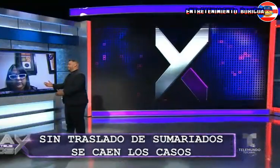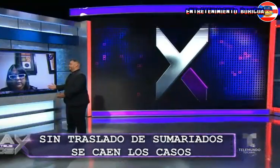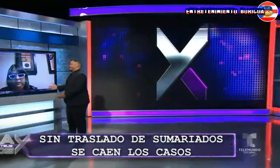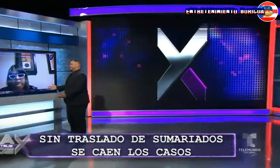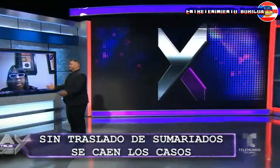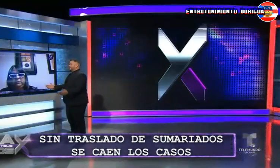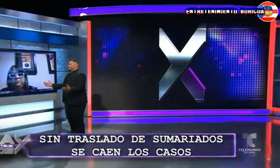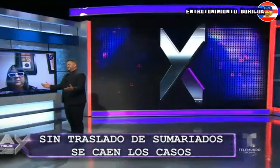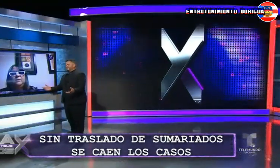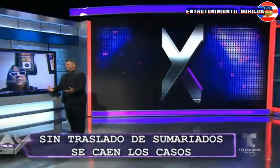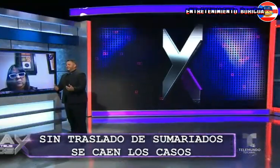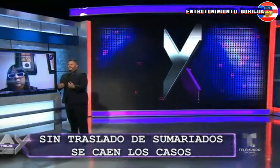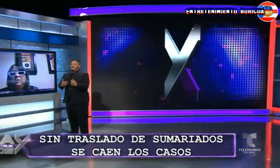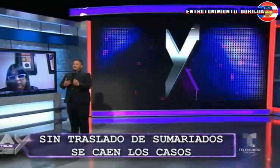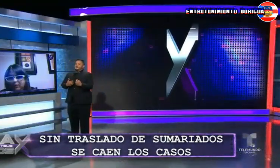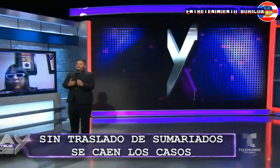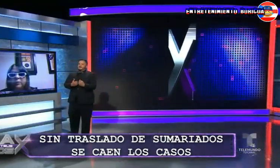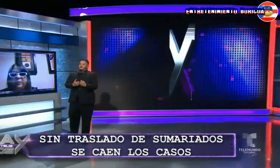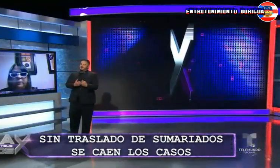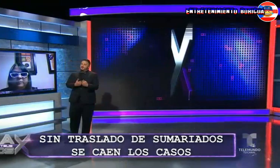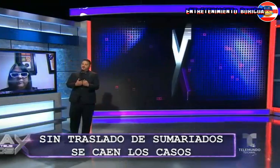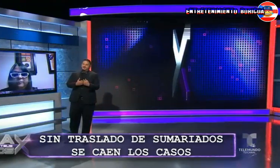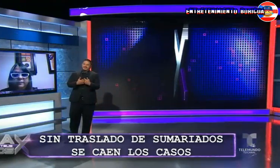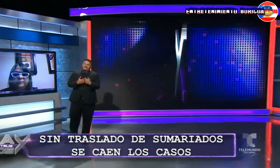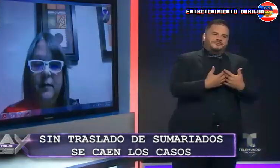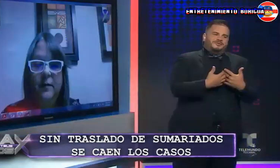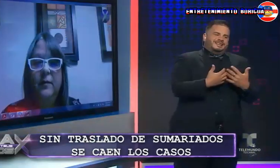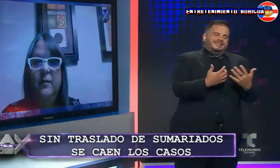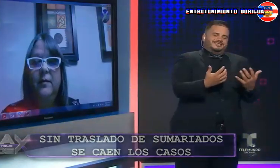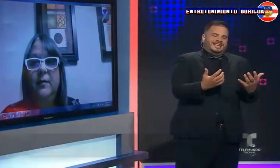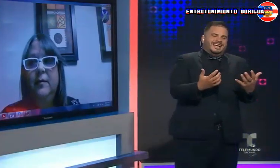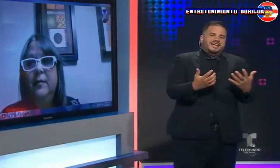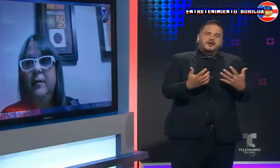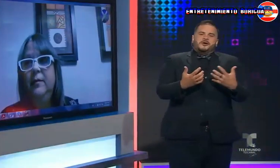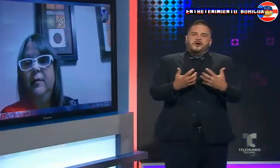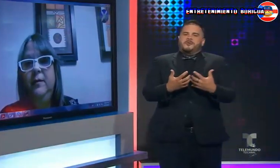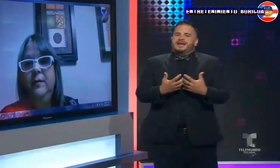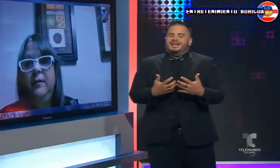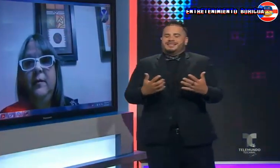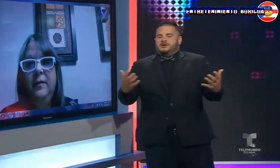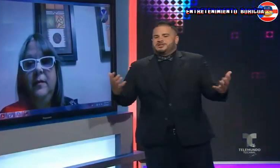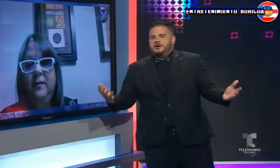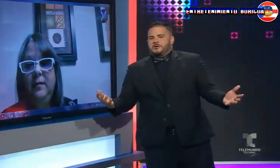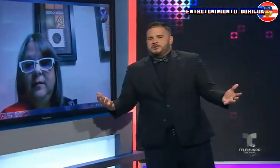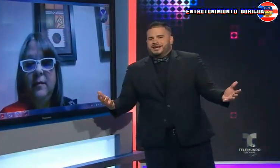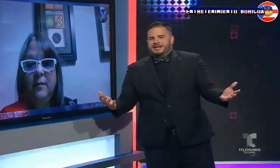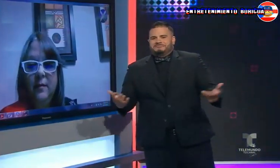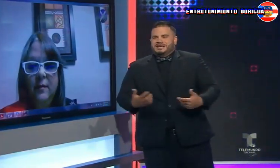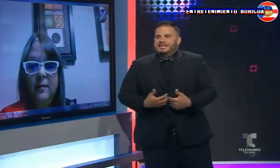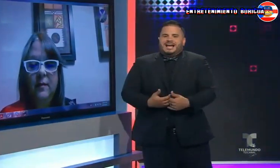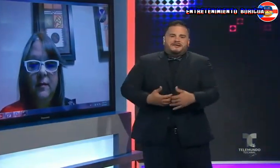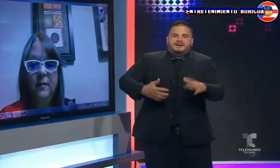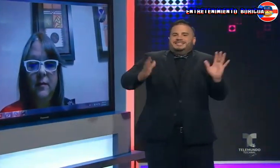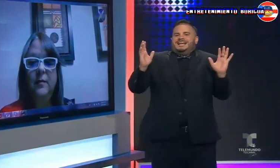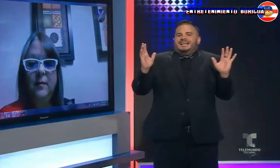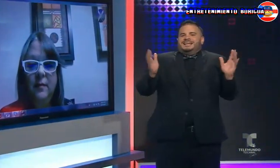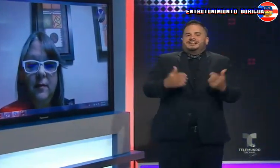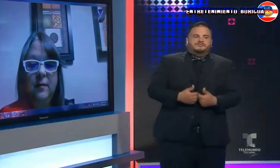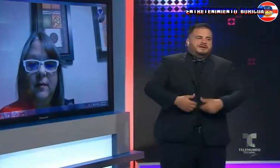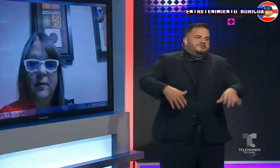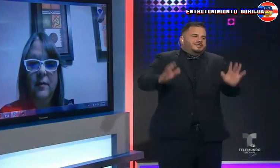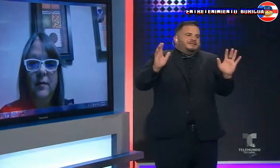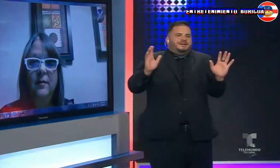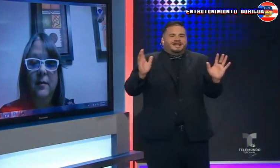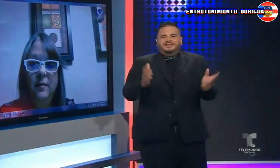perdóneme, me tengo que ir ya a la pausa, simplemente es que no me queda por nada. O sea, ¿cómo es que estas cosas ocurren y nada pasa nada